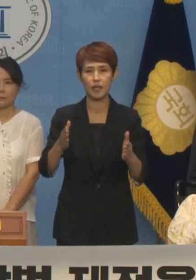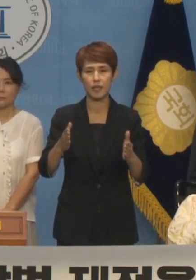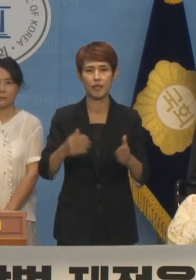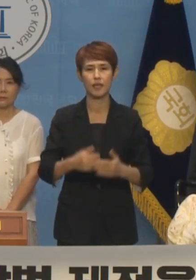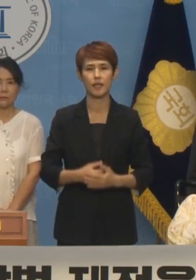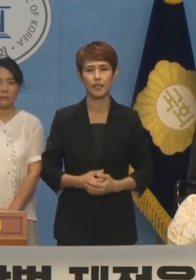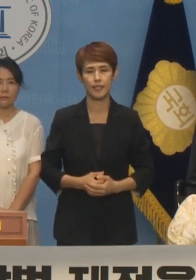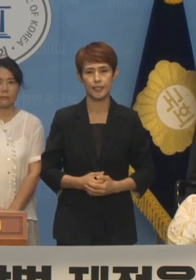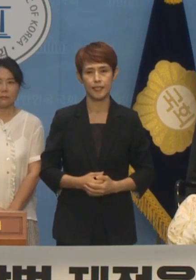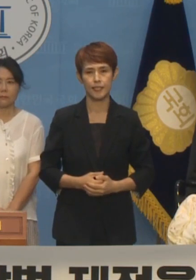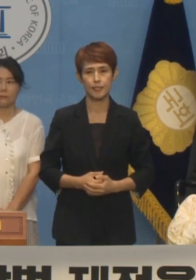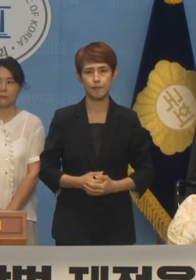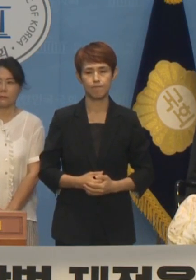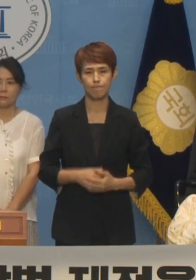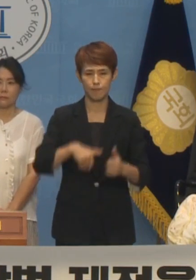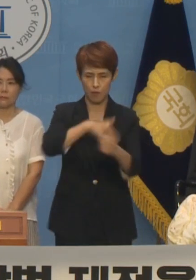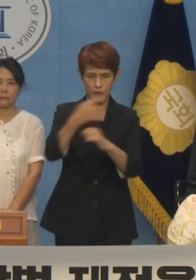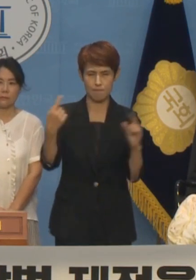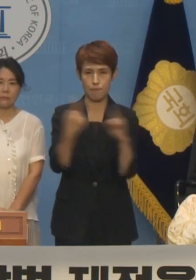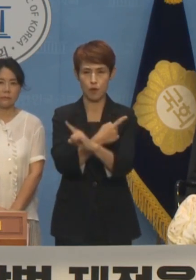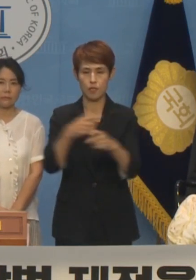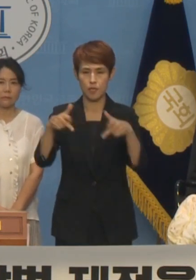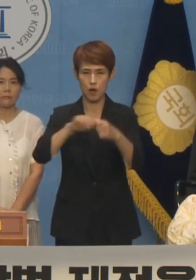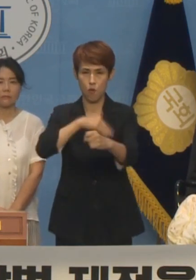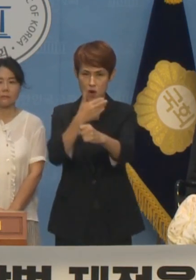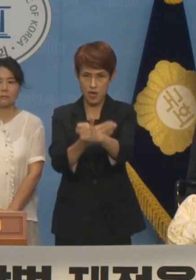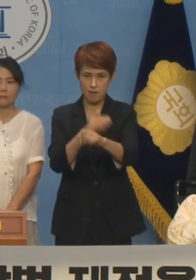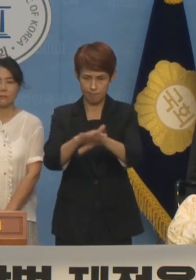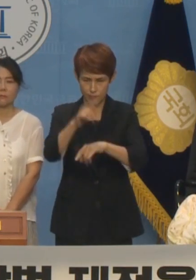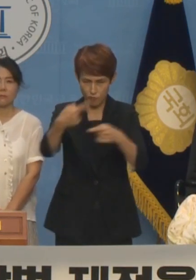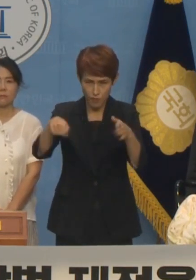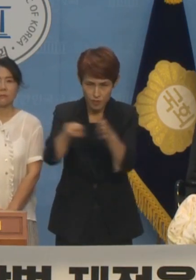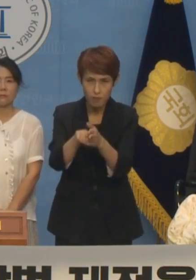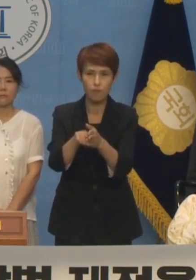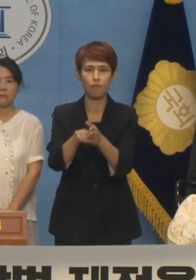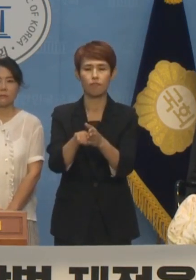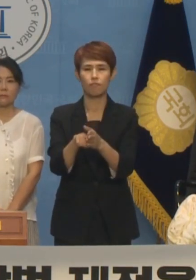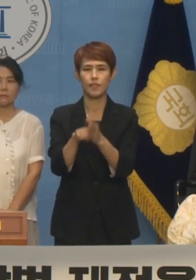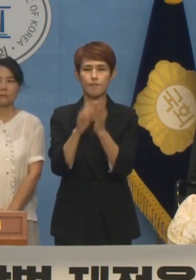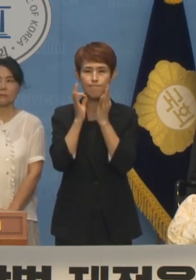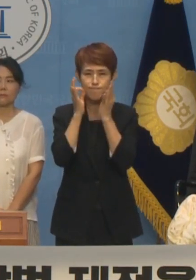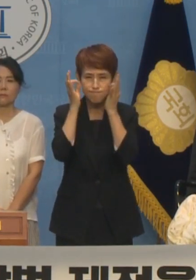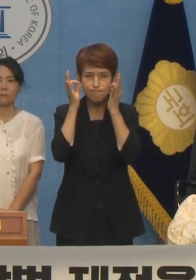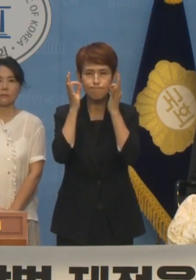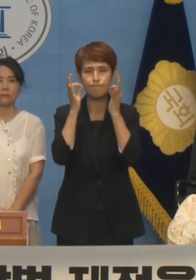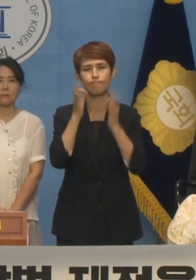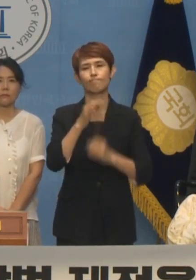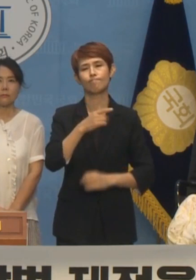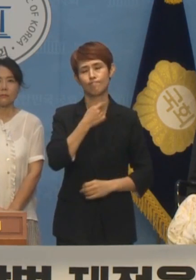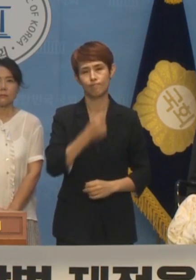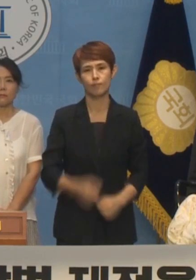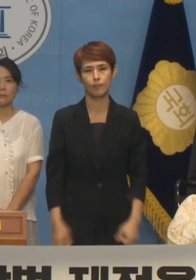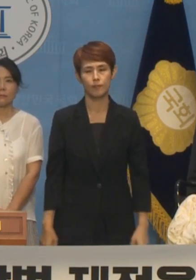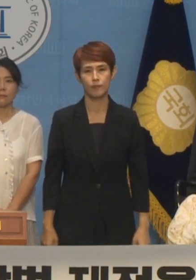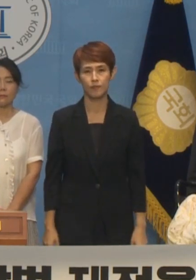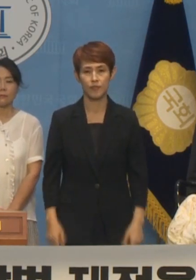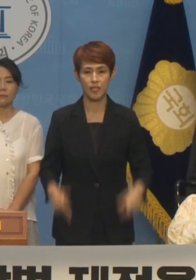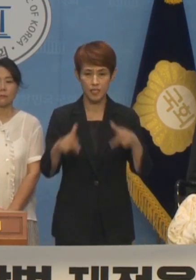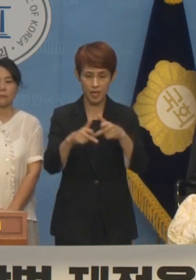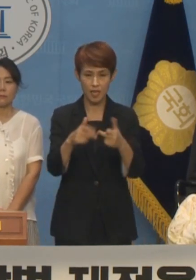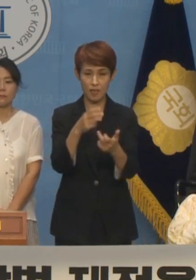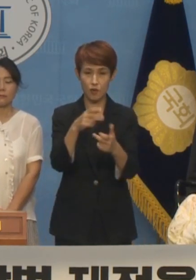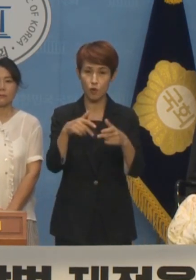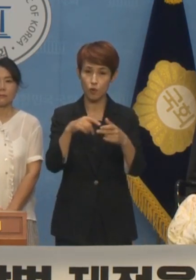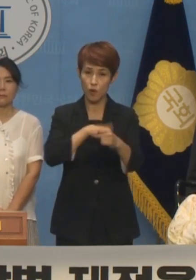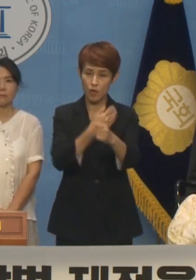건너는 마음으로 장애인 권리 실현의 강을 함께 건널 수 있도록 있을 수 있기를 호소한다. 장애인